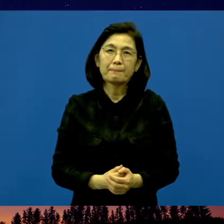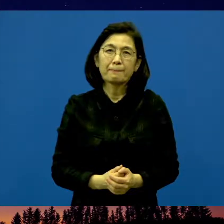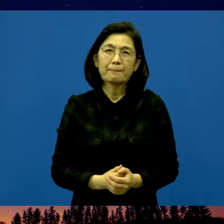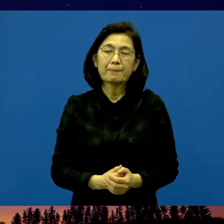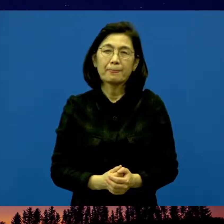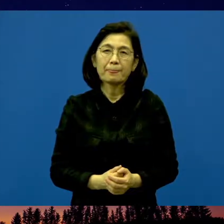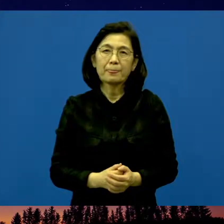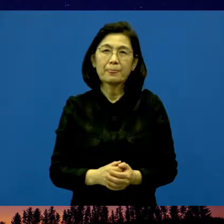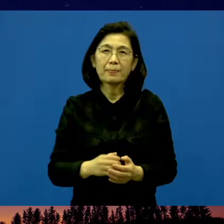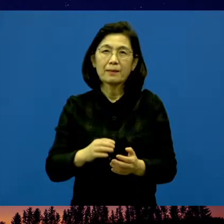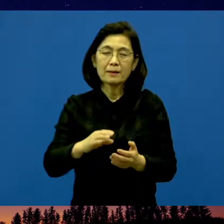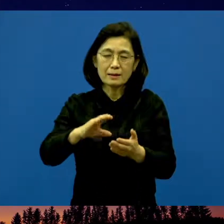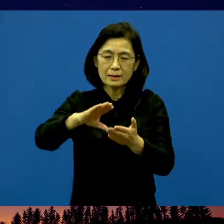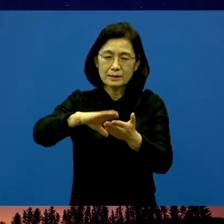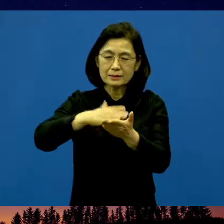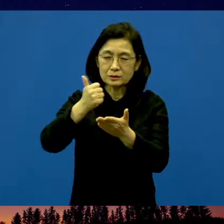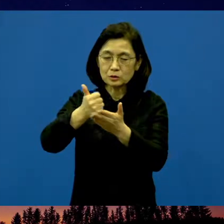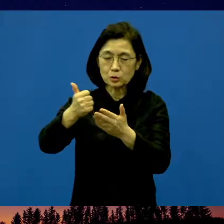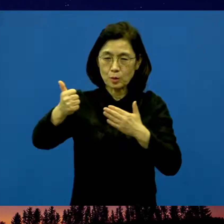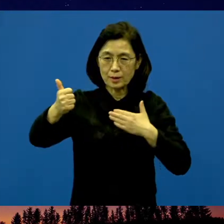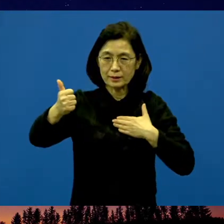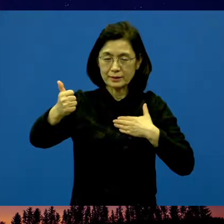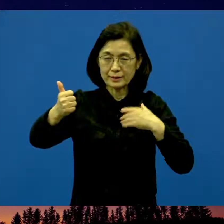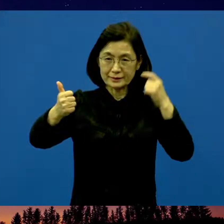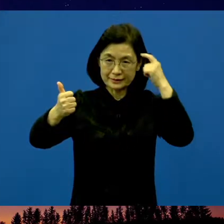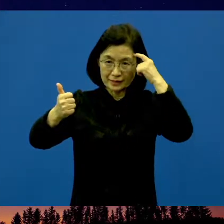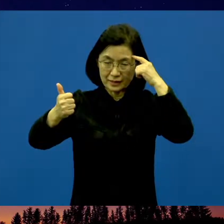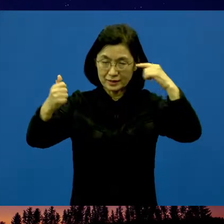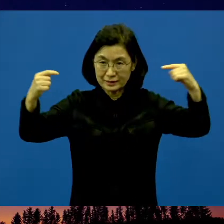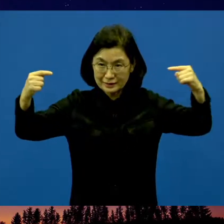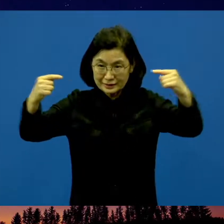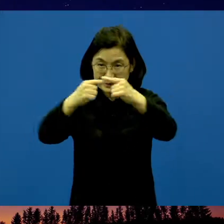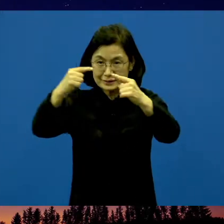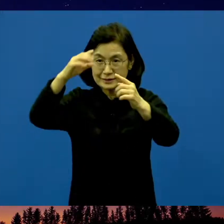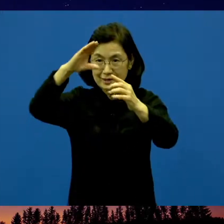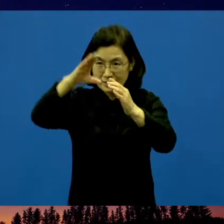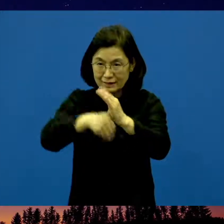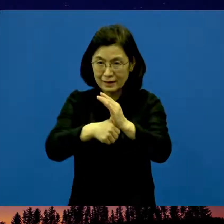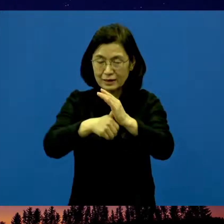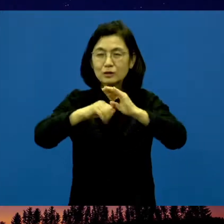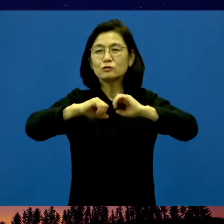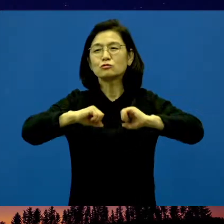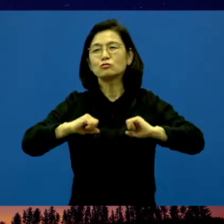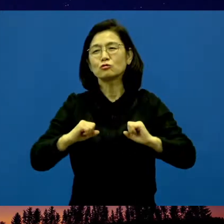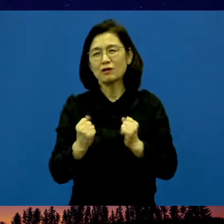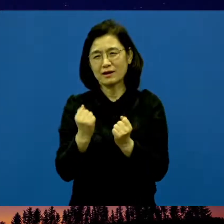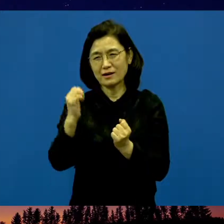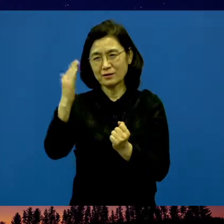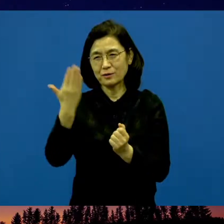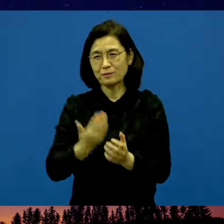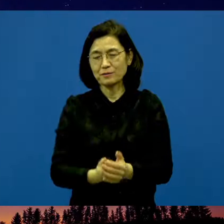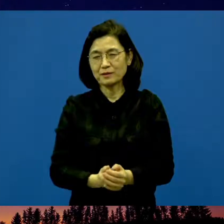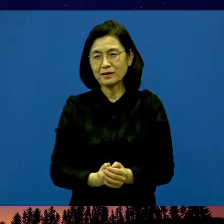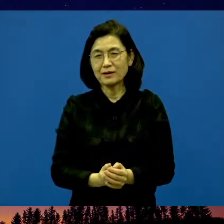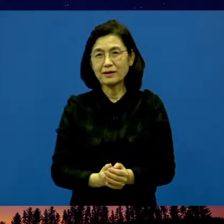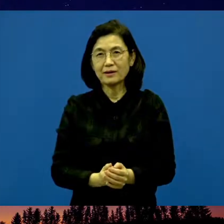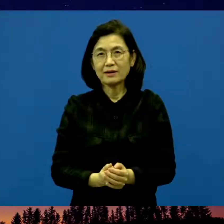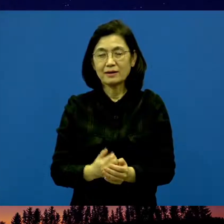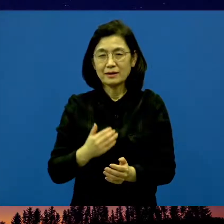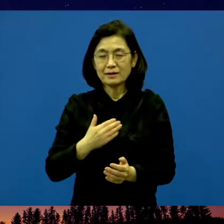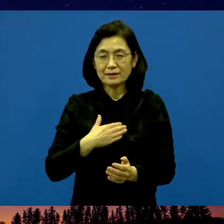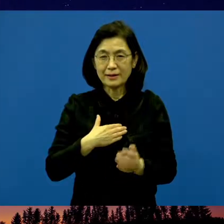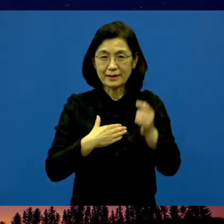자, 그리스도와 생각을 일치시킬 때 순종이 가능해집니다. 여러분, 순종은 아무나 하는 게 아니에요. 내 생각과 주님의